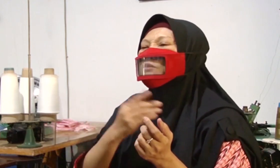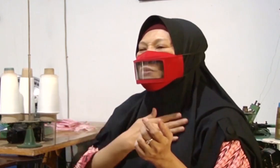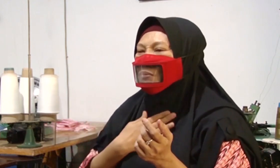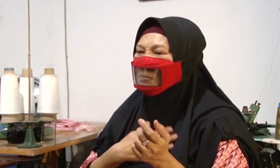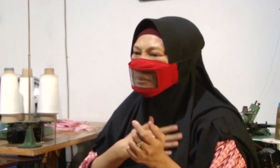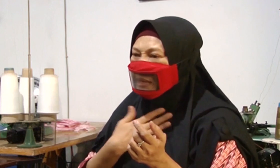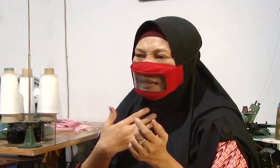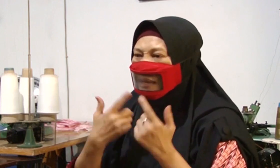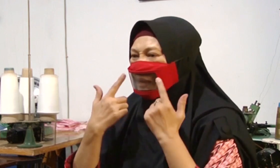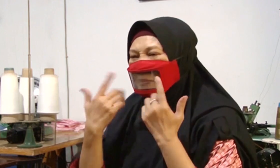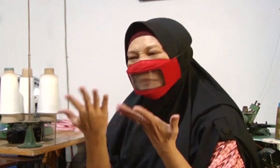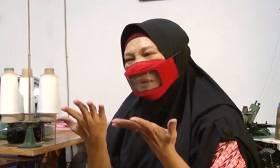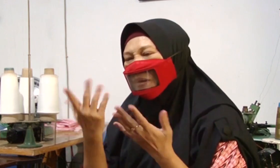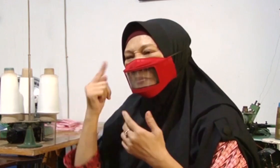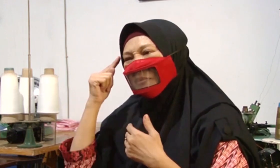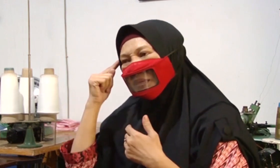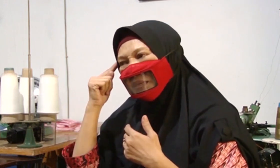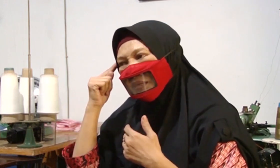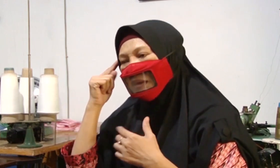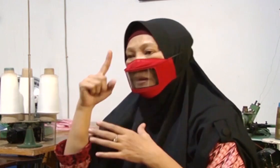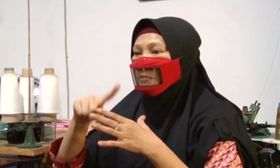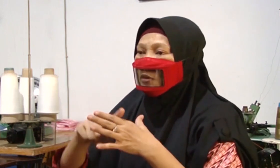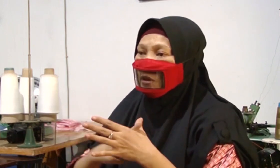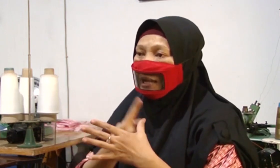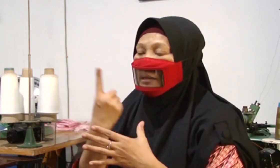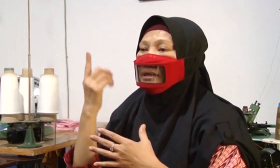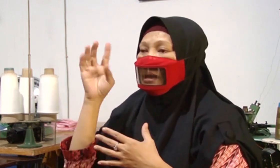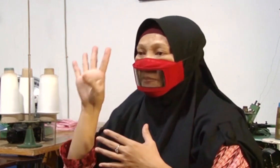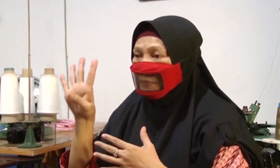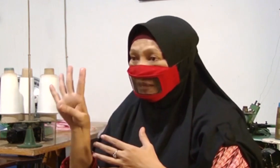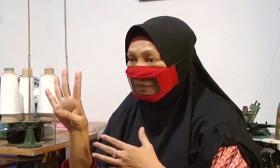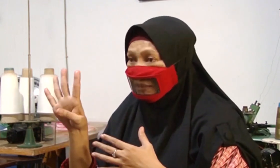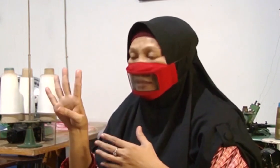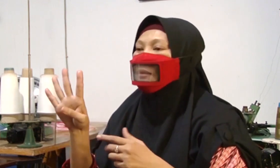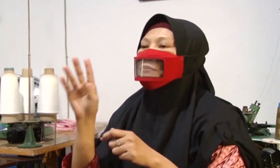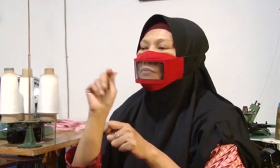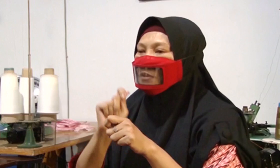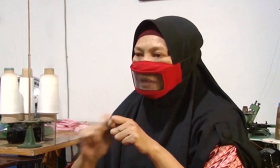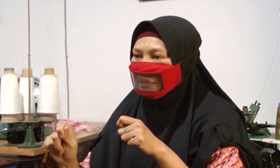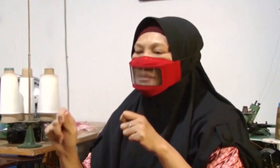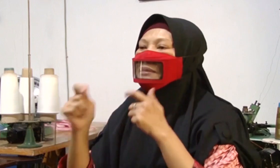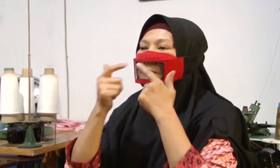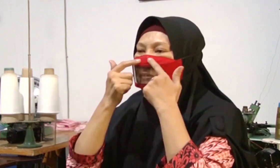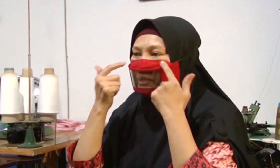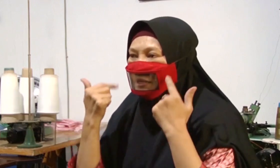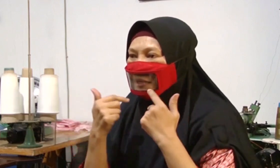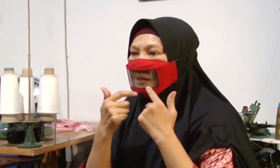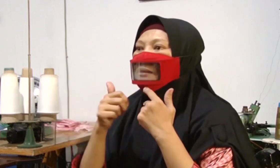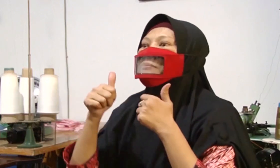Pensé que sería mucho más difícil, pero tras un par de intentos logré confeccionar una muy linda y útil.